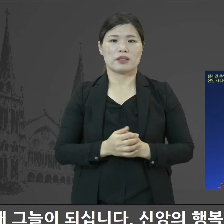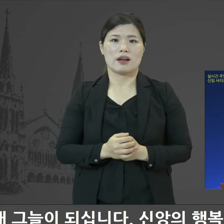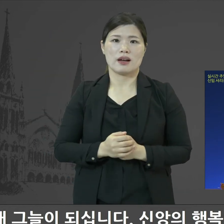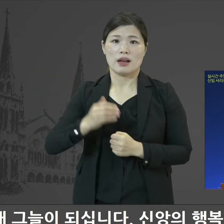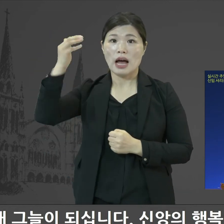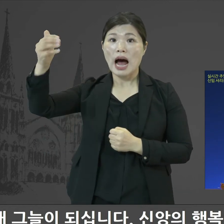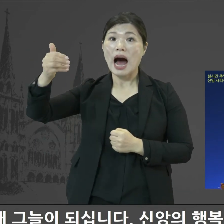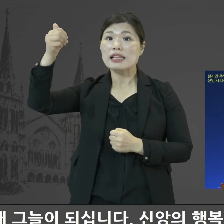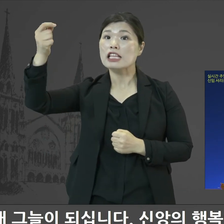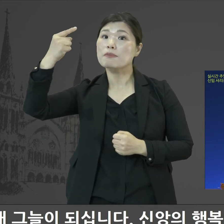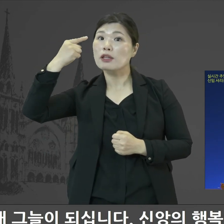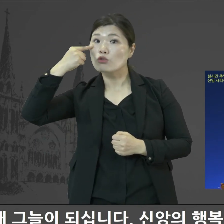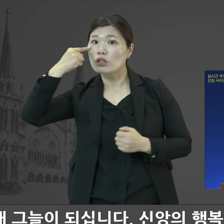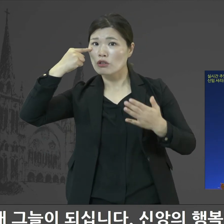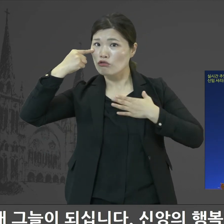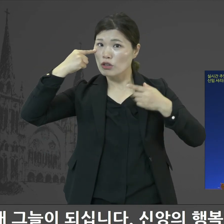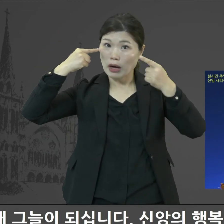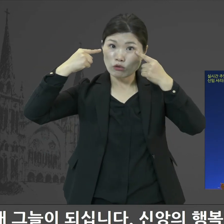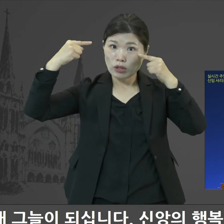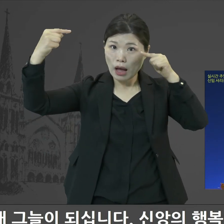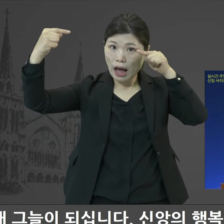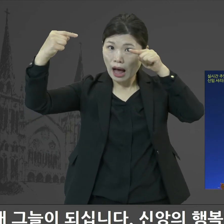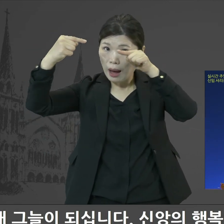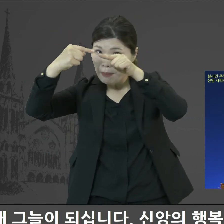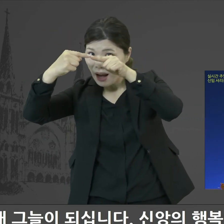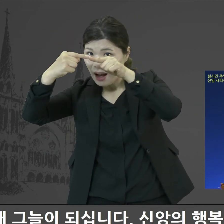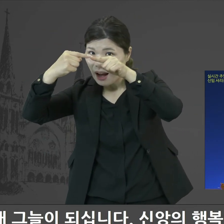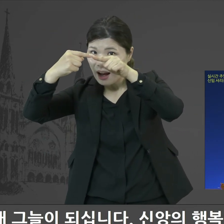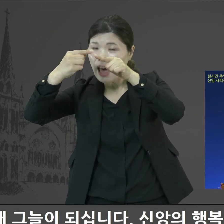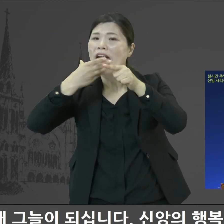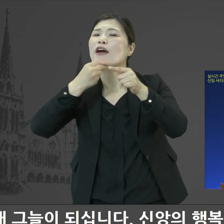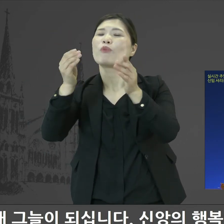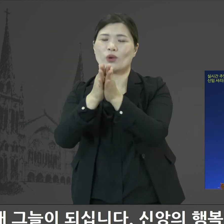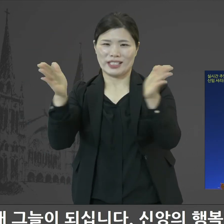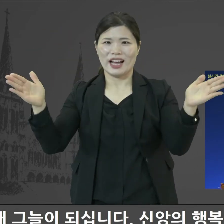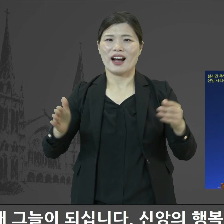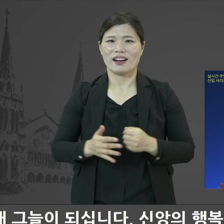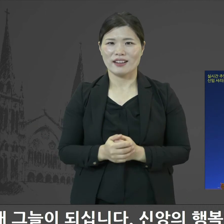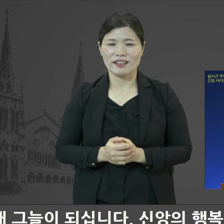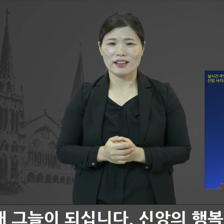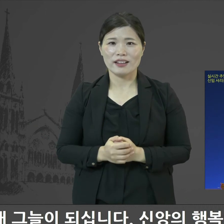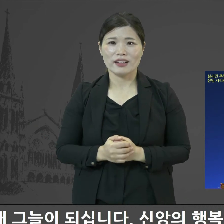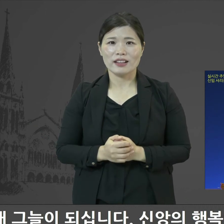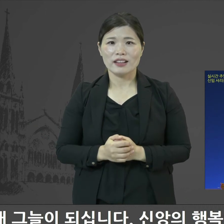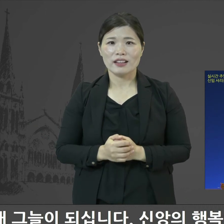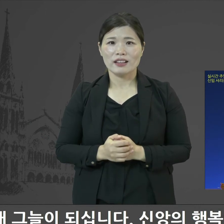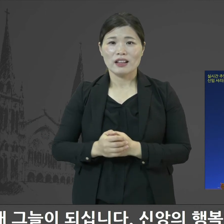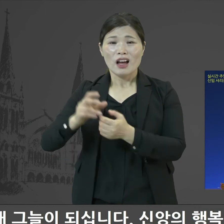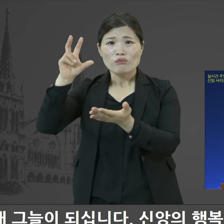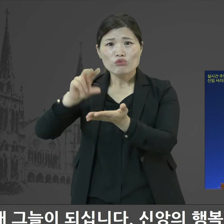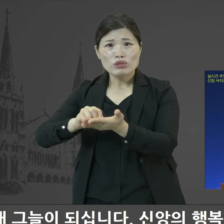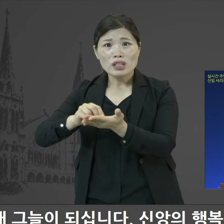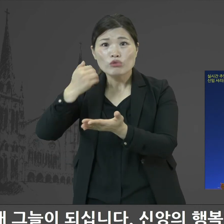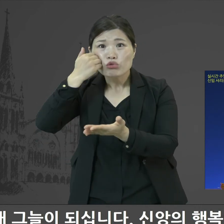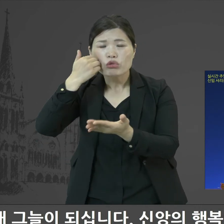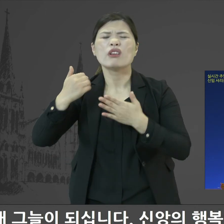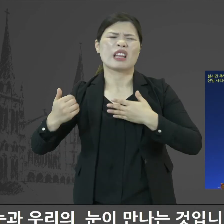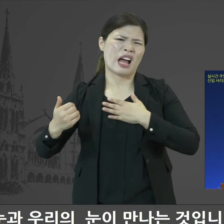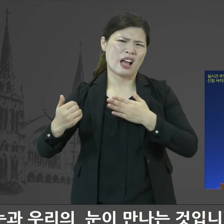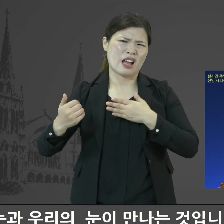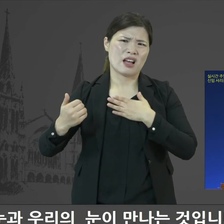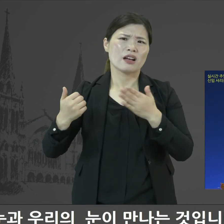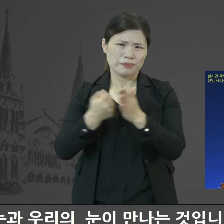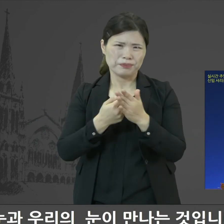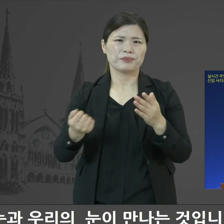하나님의 눈과 우리 눈이 만날 때 진짜 행복이 시작됩니다. 문제는 어디에 있습니까? 우리에게 있어요. 하나님은